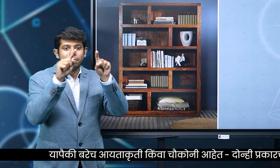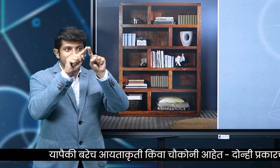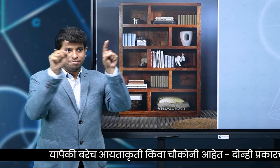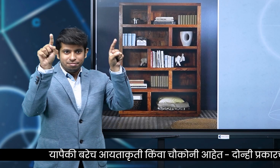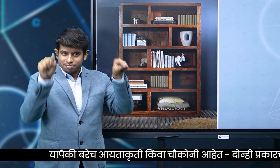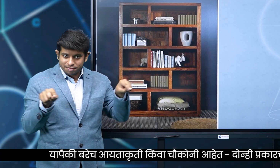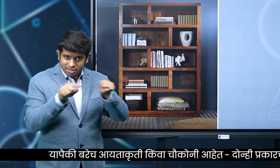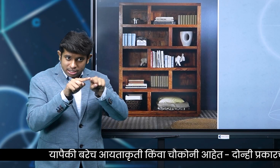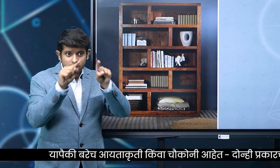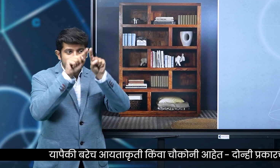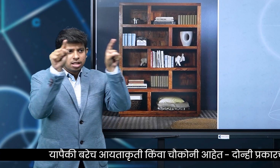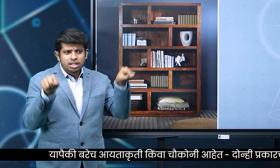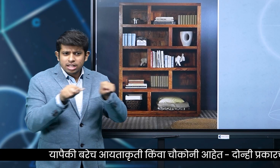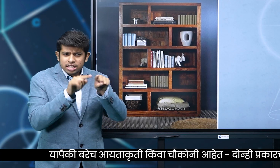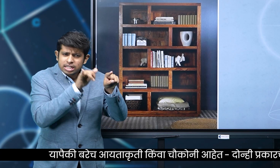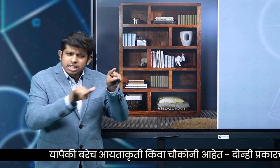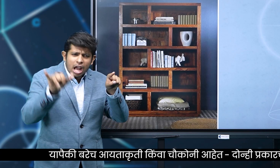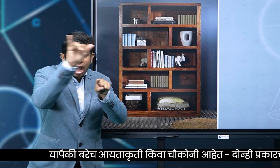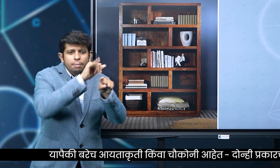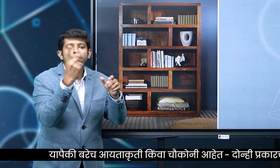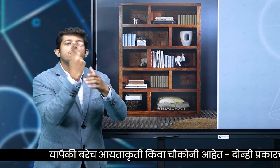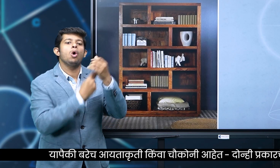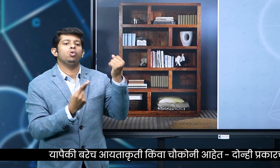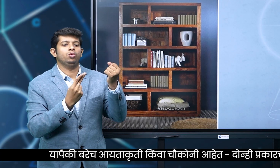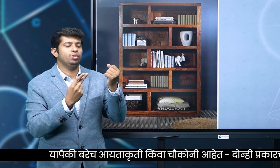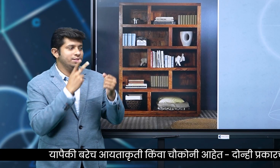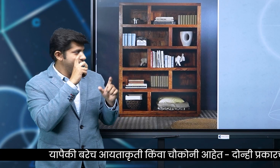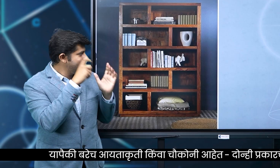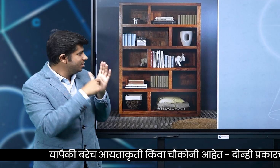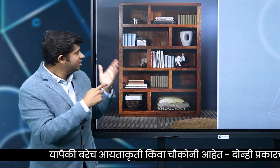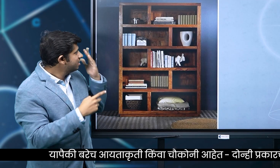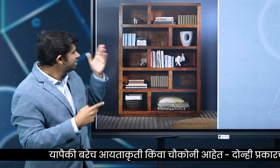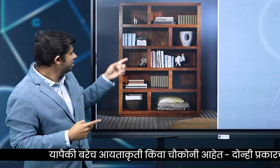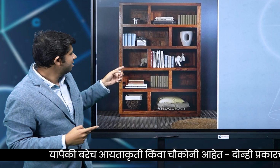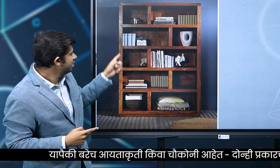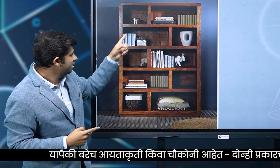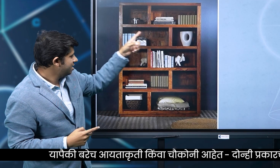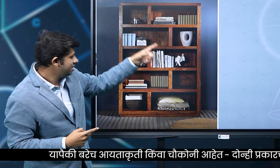आयताकृती किंवा चौकोनी आहेत. दोन्ही प्रकारचे चतुर्भुज